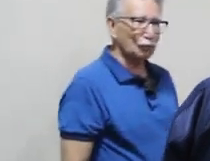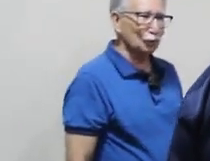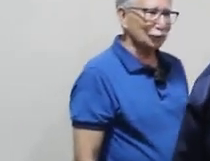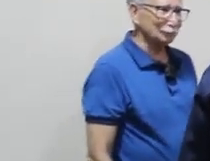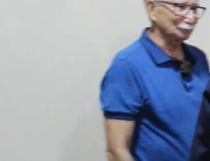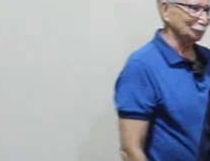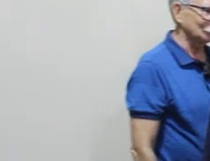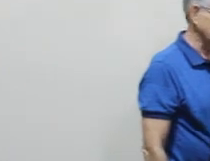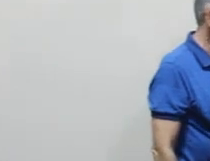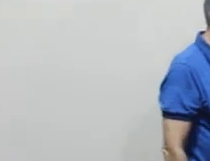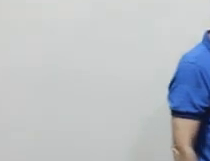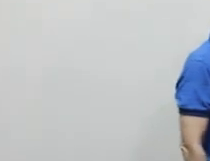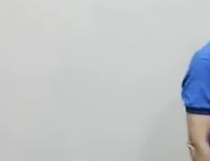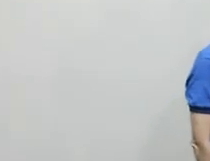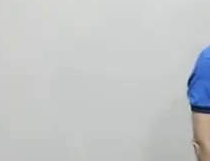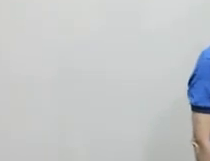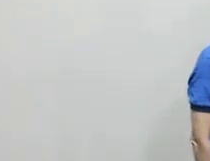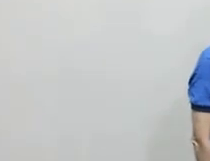Por favor.